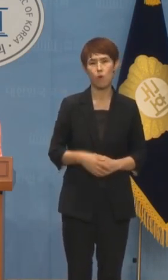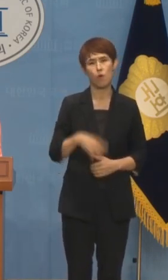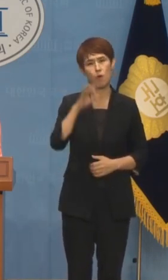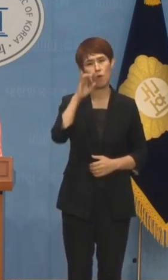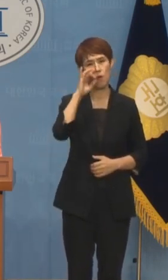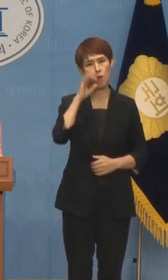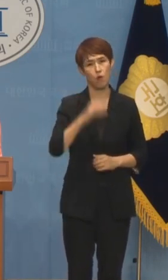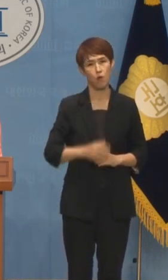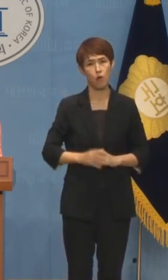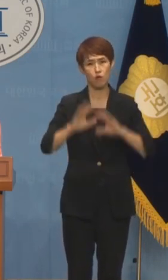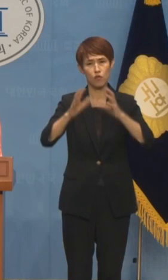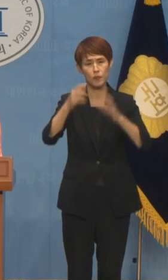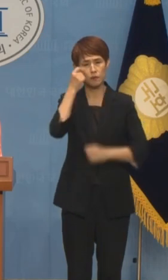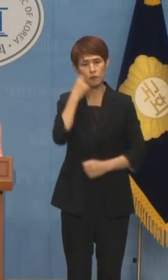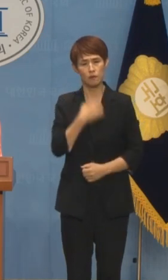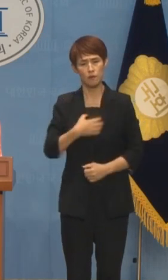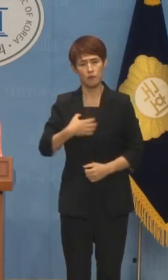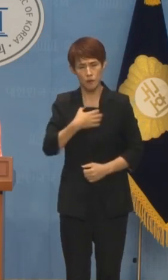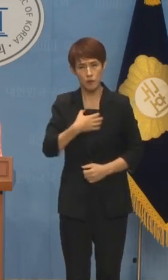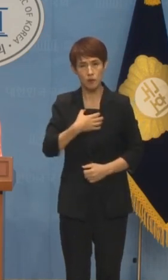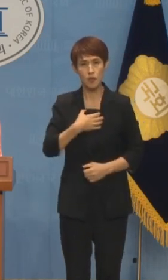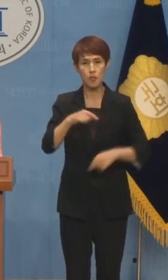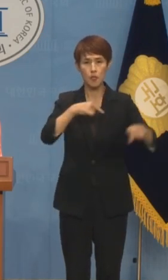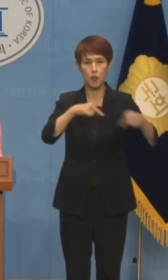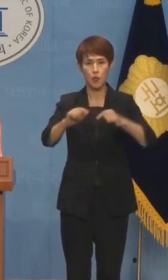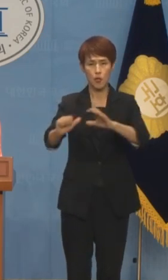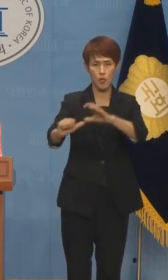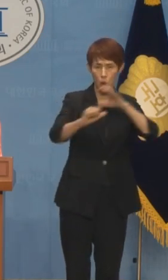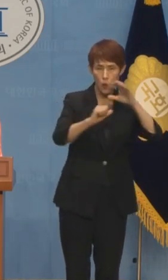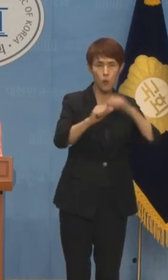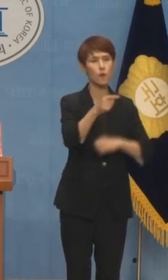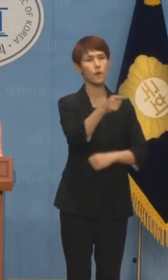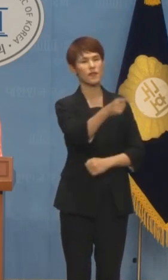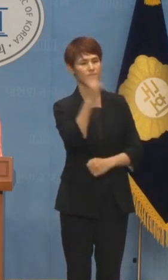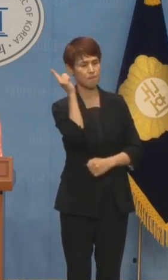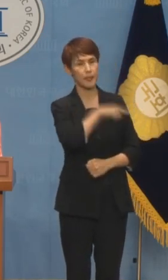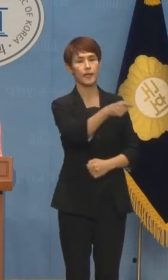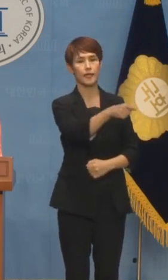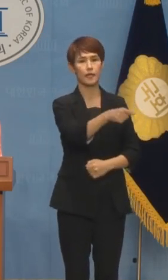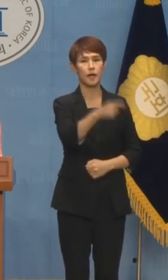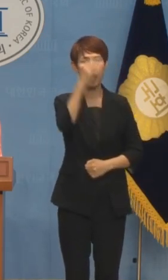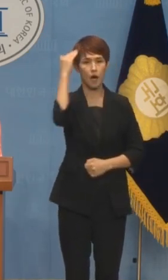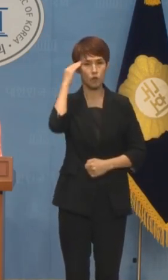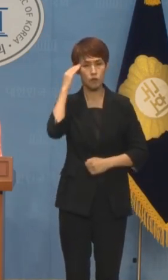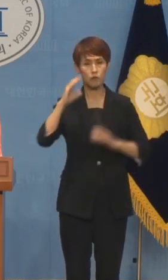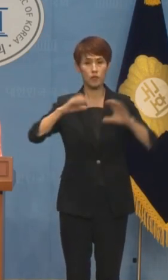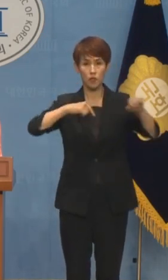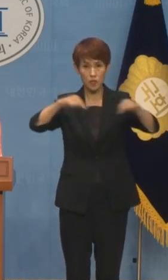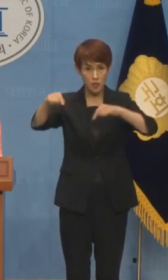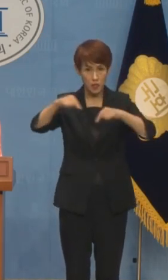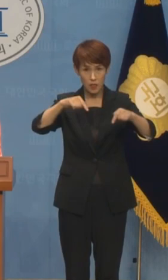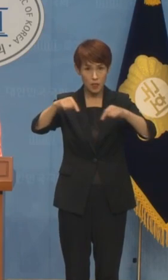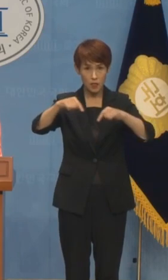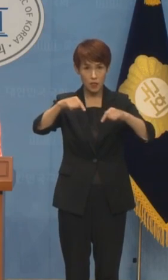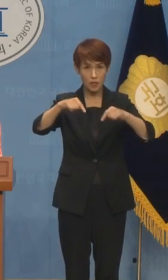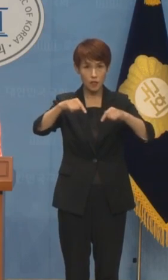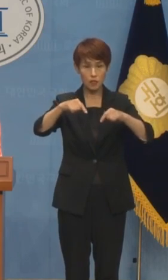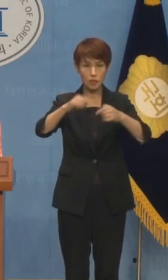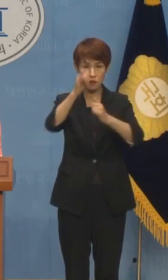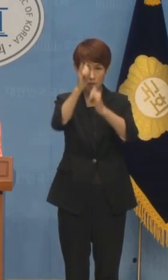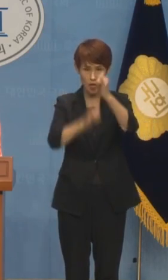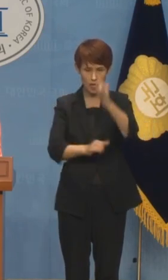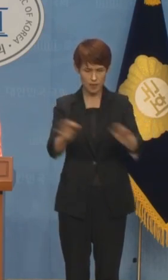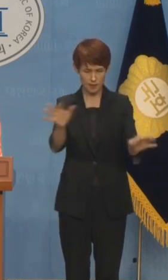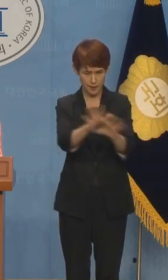국민적 슬픔을 정쟁으로 몰고 가는 민주당의 나쁜 정치는 대한민국 정치사에서 반드시 없어져야